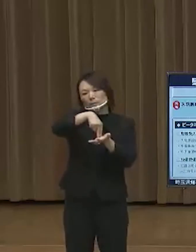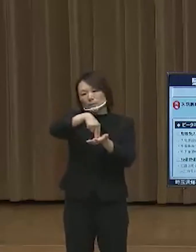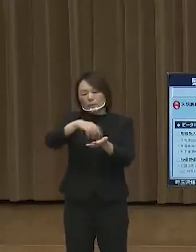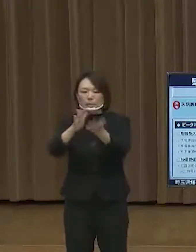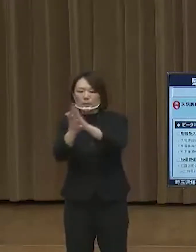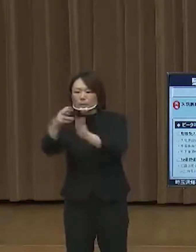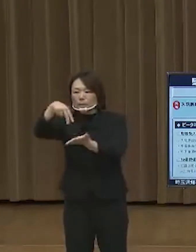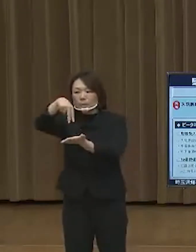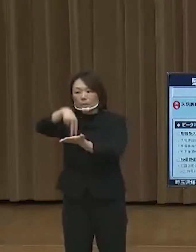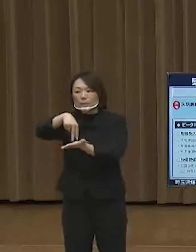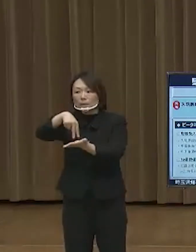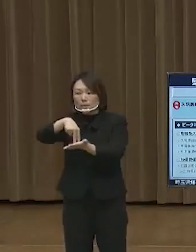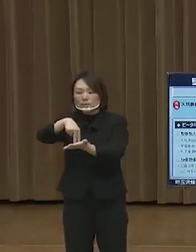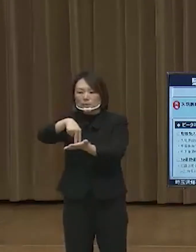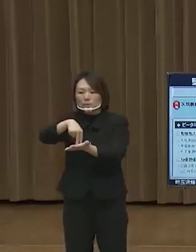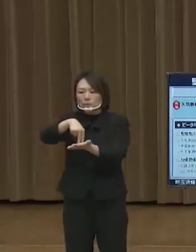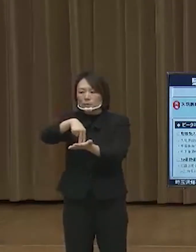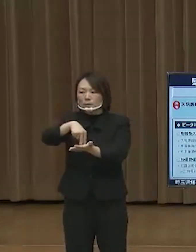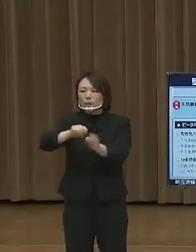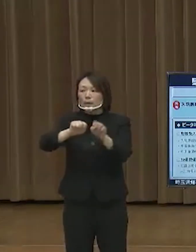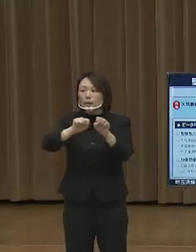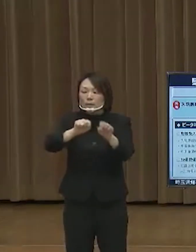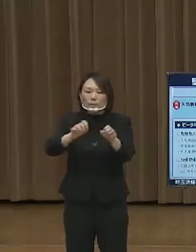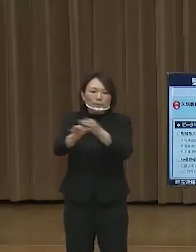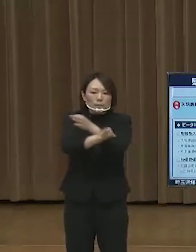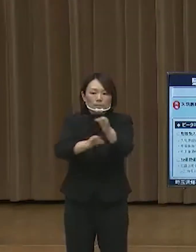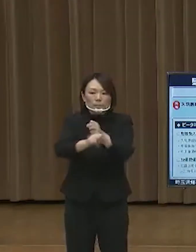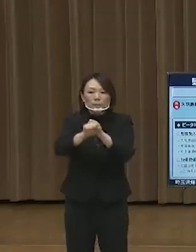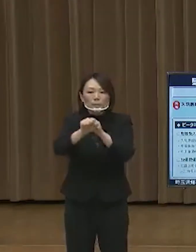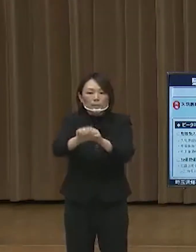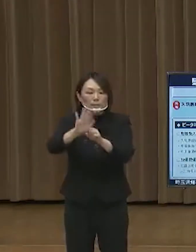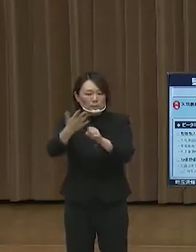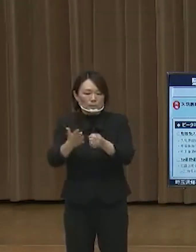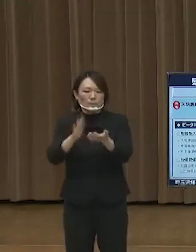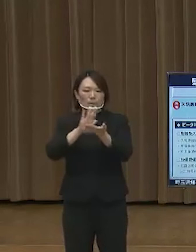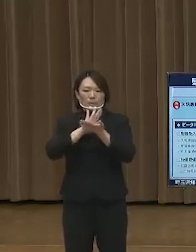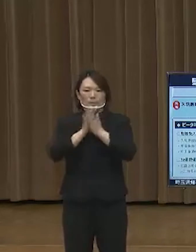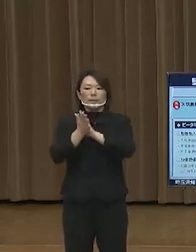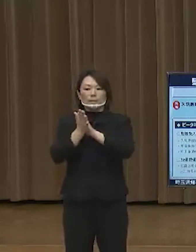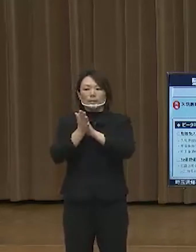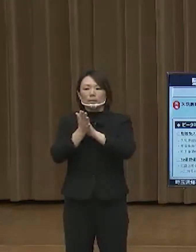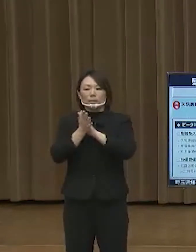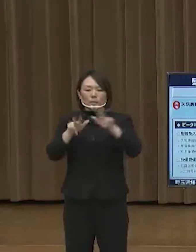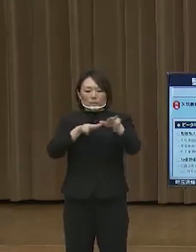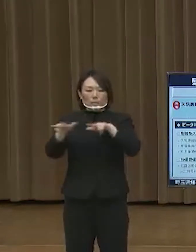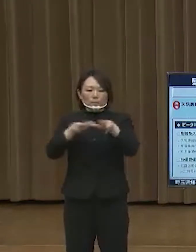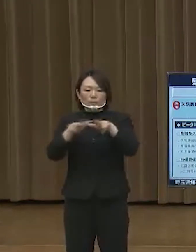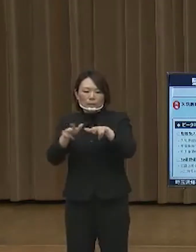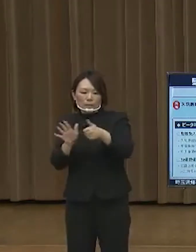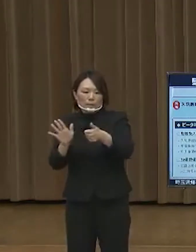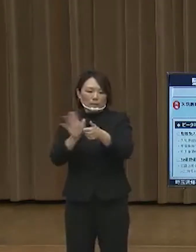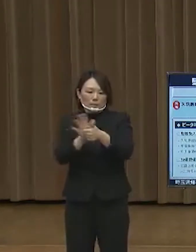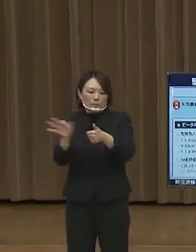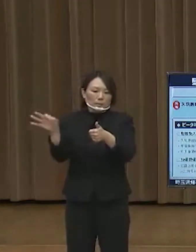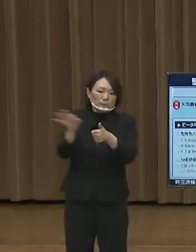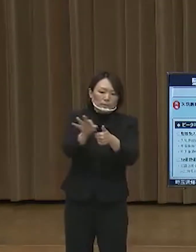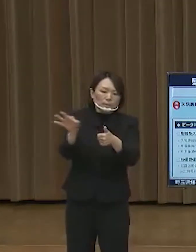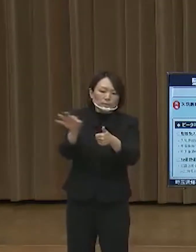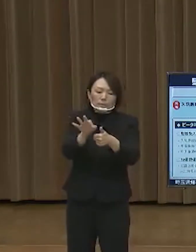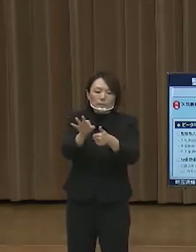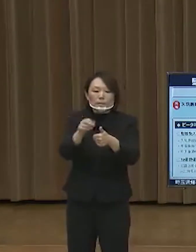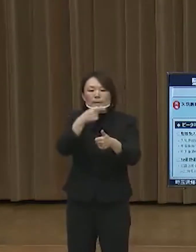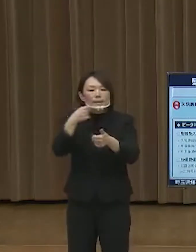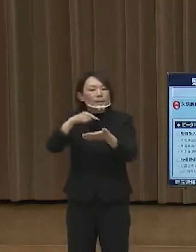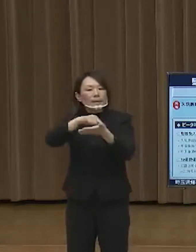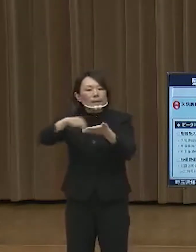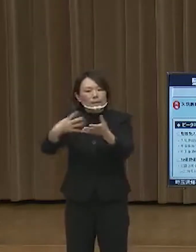置者である県や都がその財政負担して赤字をかぶると、結構どこもそう言われてるんですけど、埼玉県